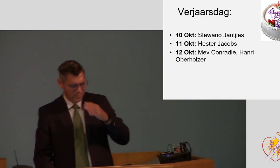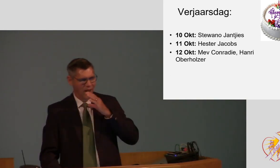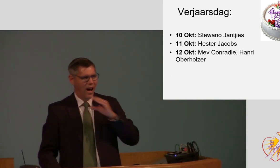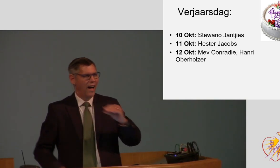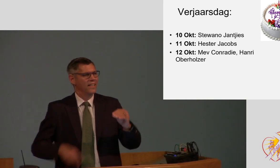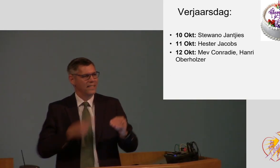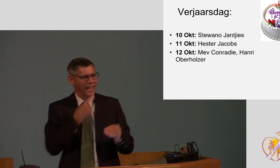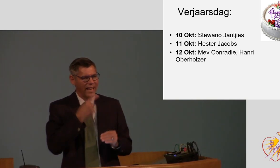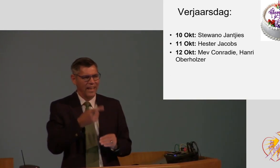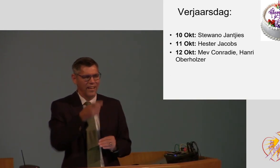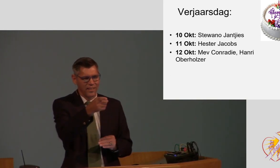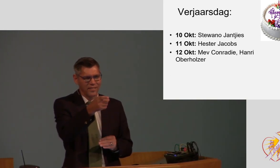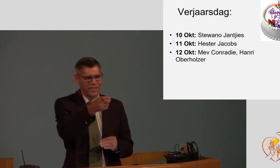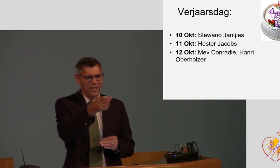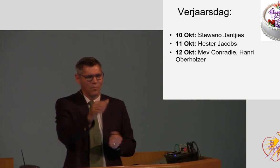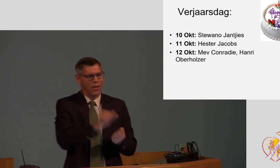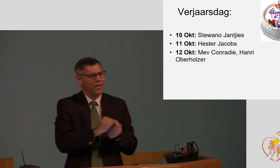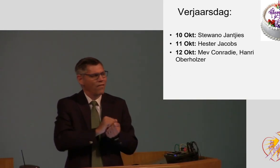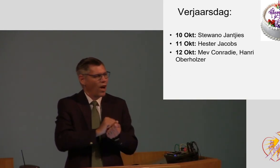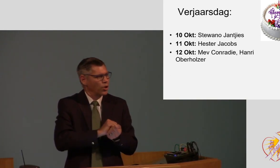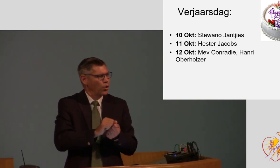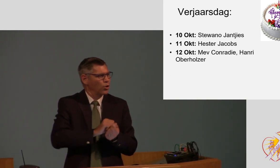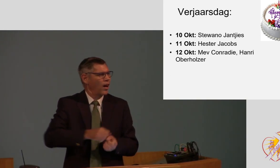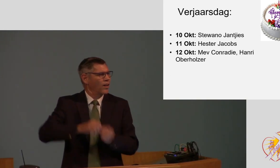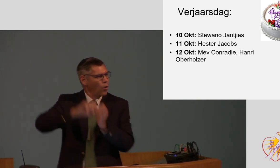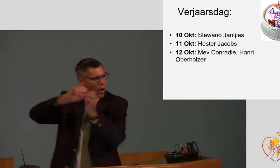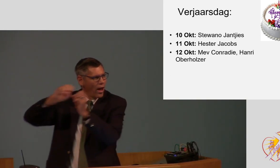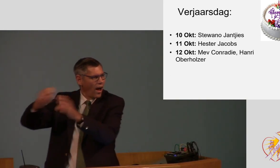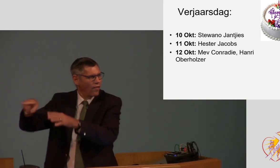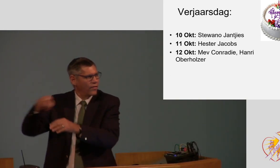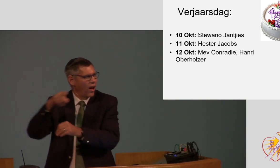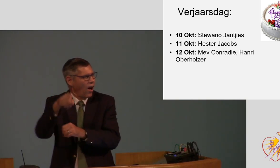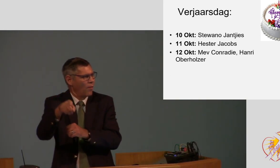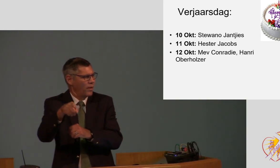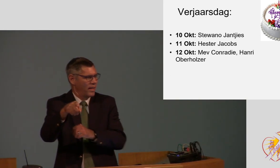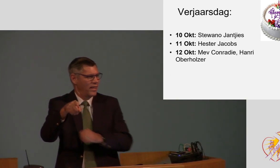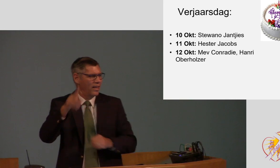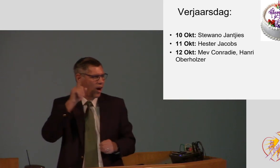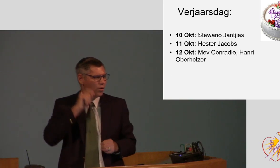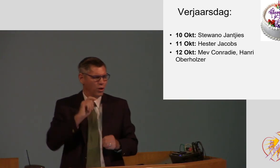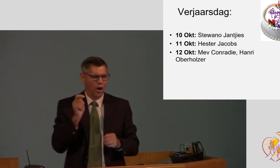Hein sê met sy wasgoed gaan gooi hy af daar by die ouete huis.